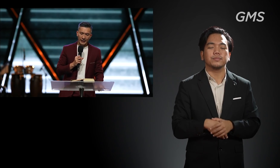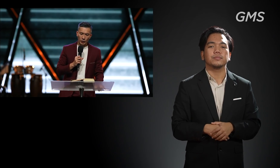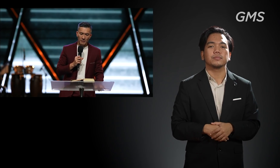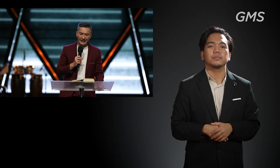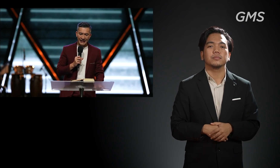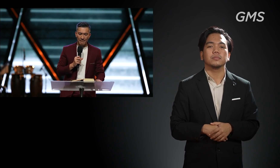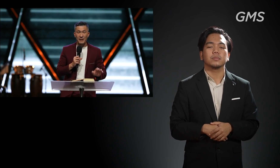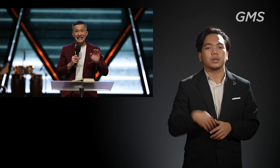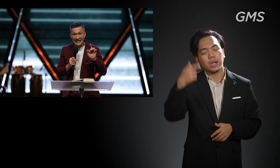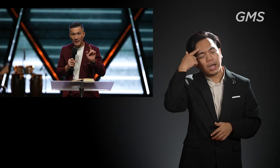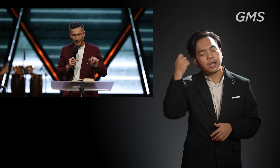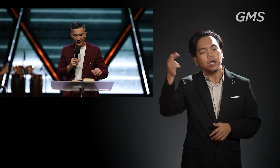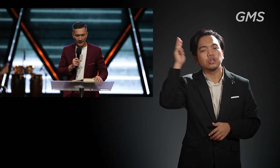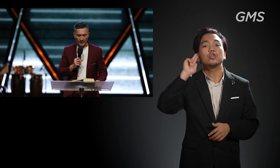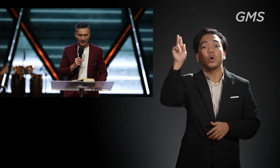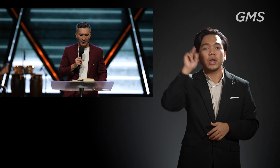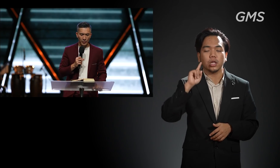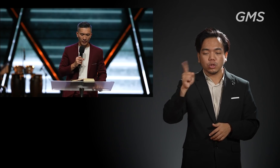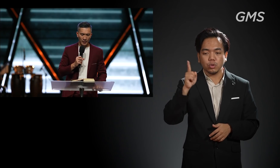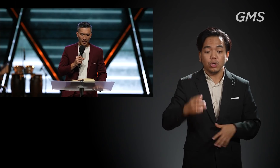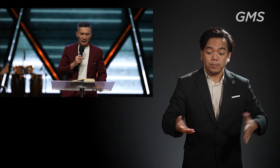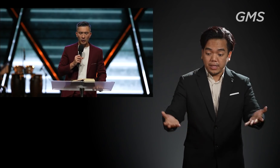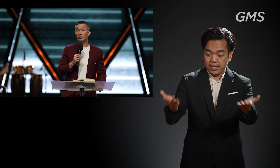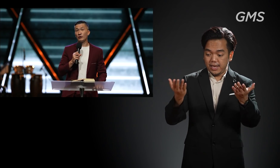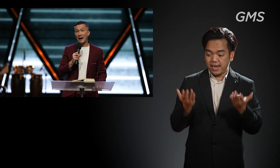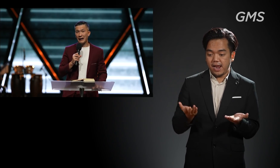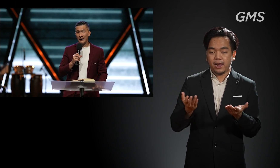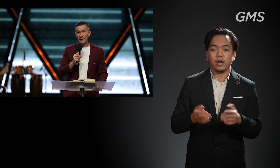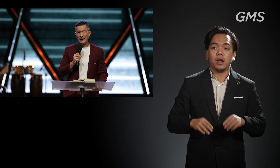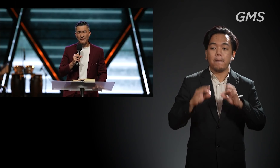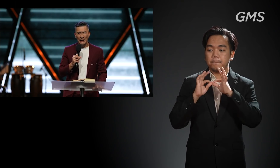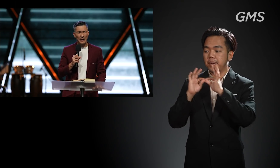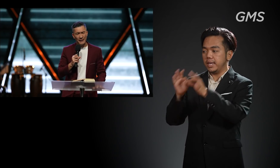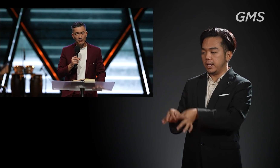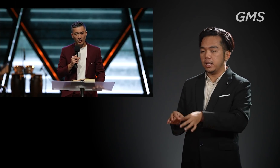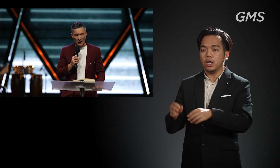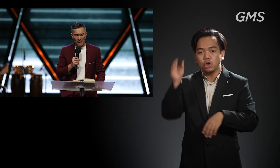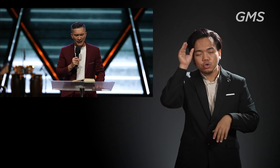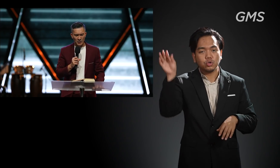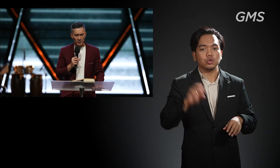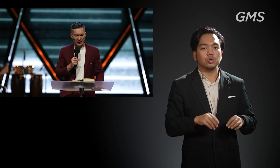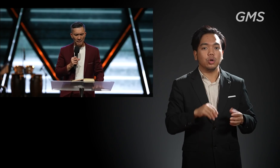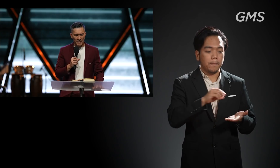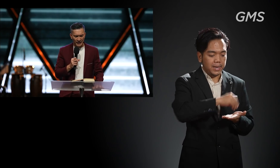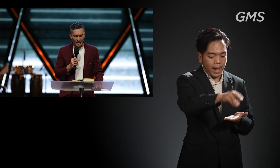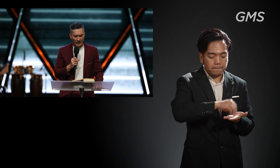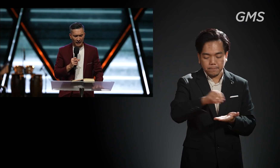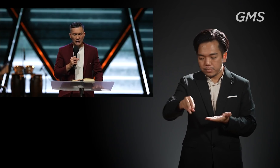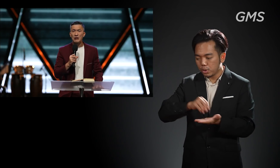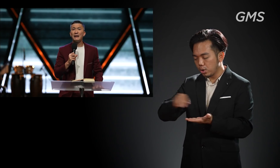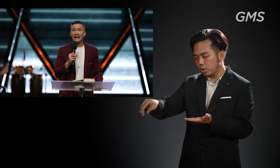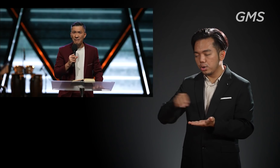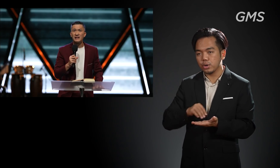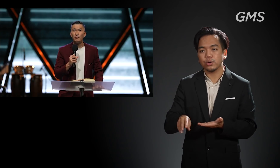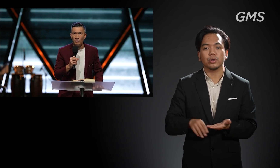Karena Tuhan itu menyediakan benih bagi para penabur. Dan roti untuk dimakan. Benih bagi para penabur. Bahkan sebelum kita memberi,